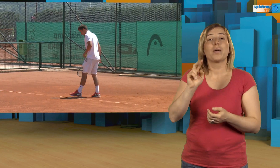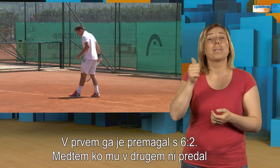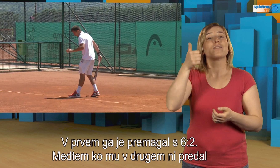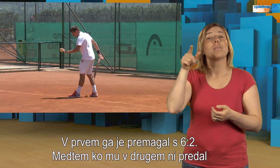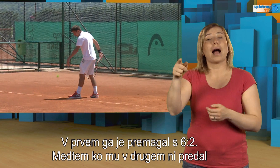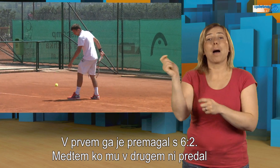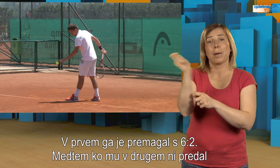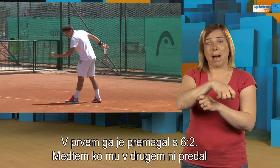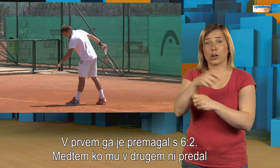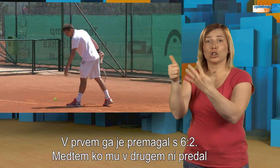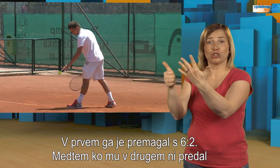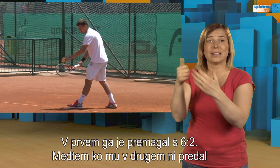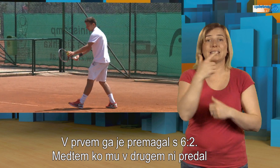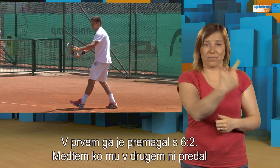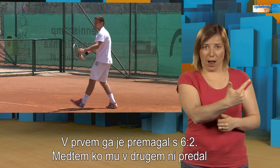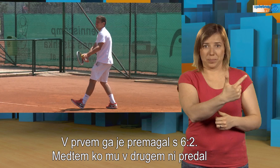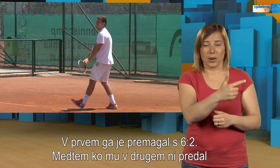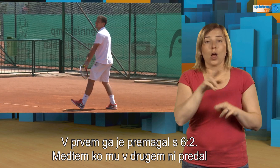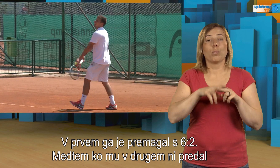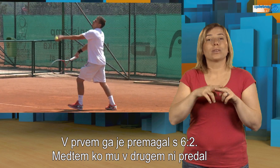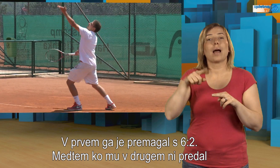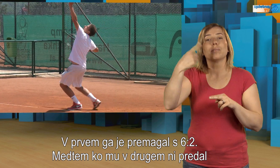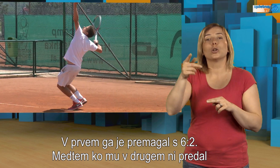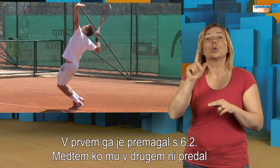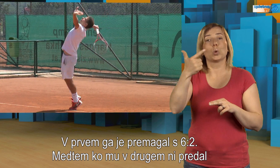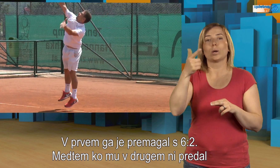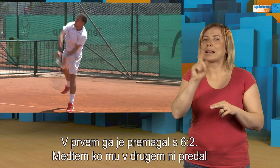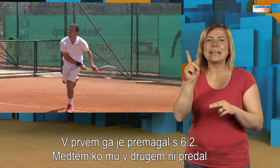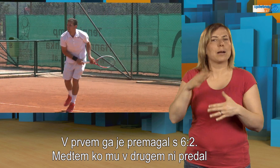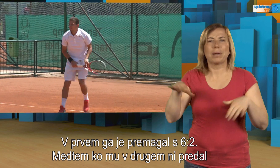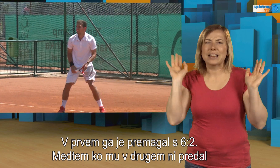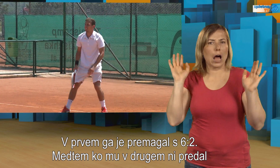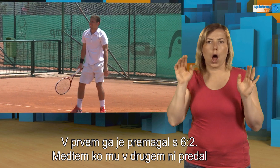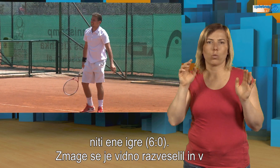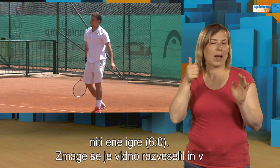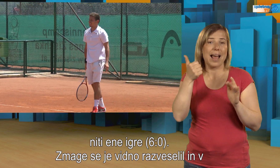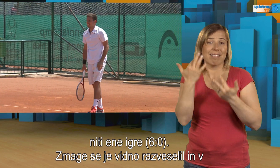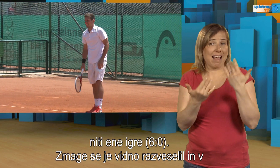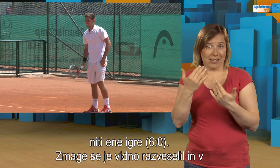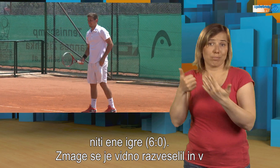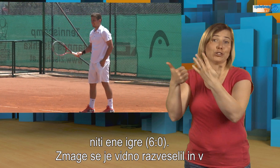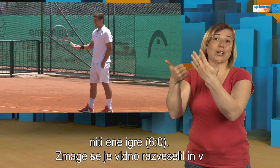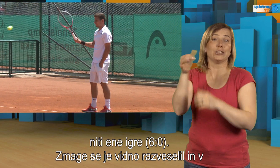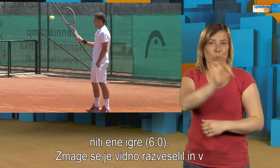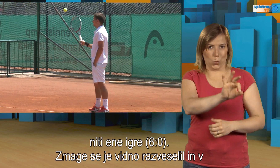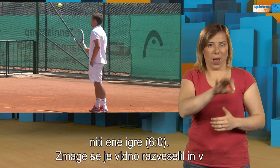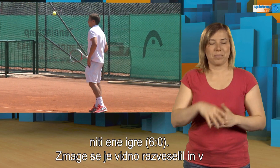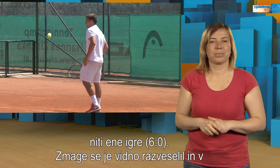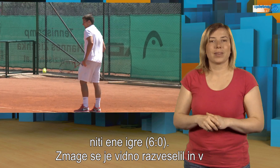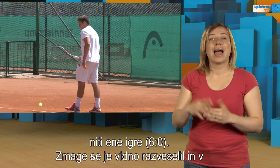V prvem ga je premagal s 6-2, medtem ko mu v drugem ni predal niti ene igre in zmagal s 6-0.